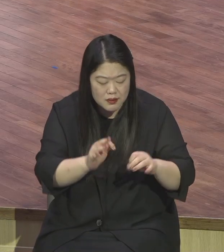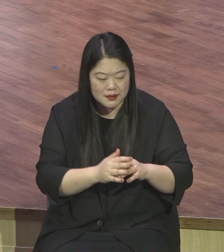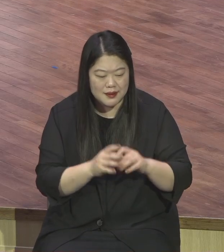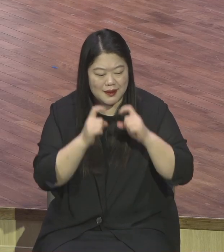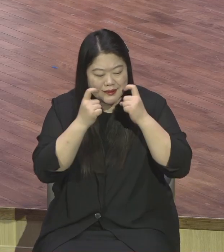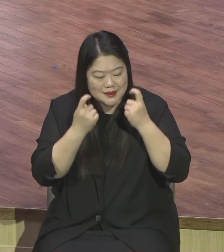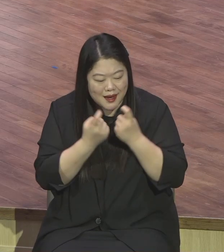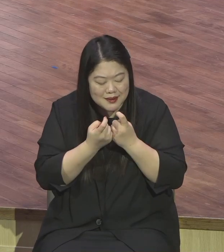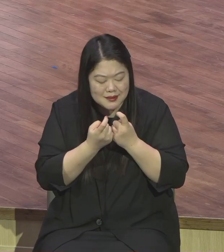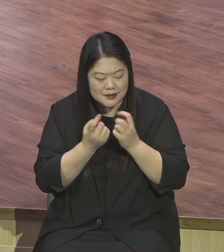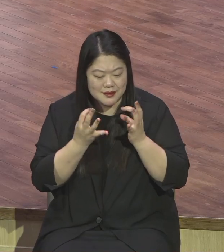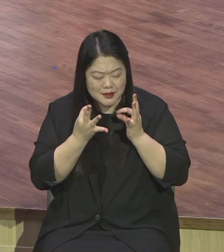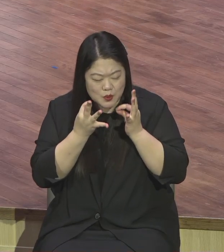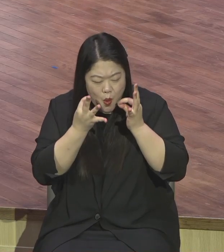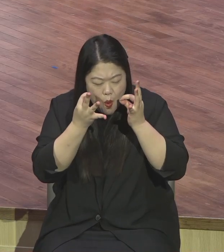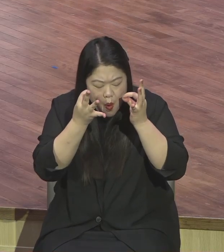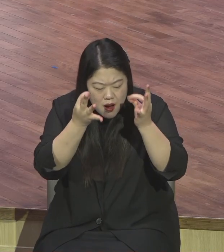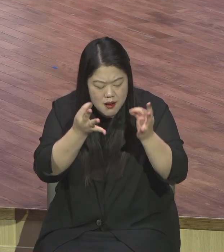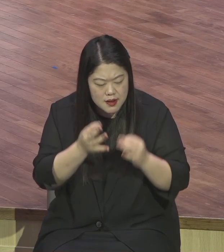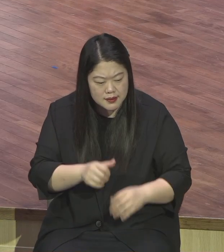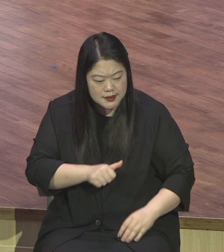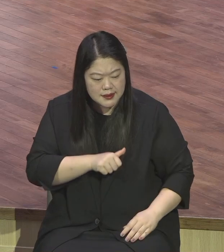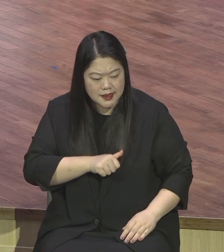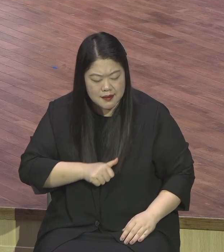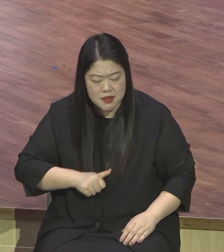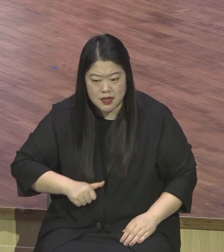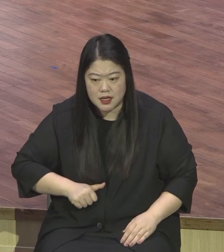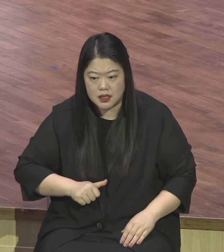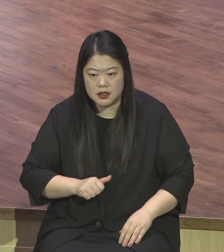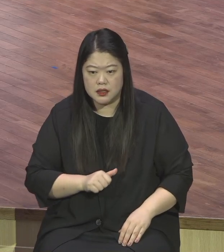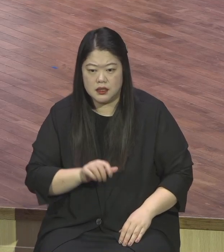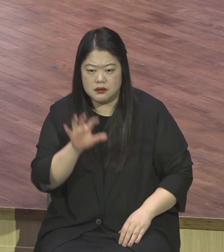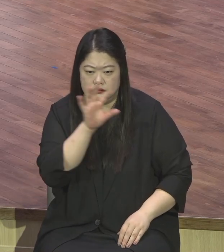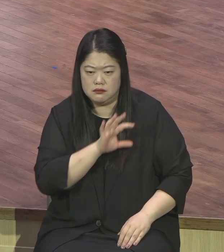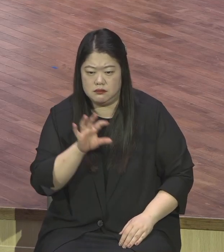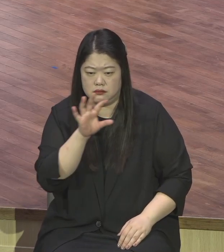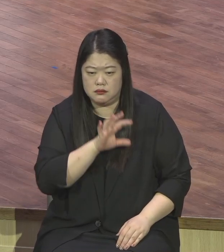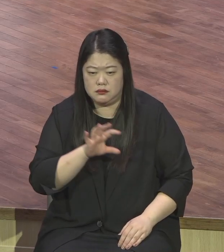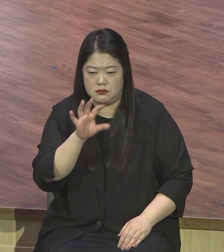추구해서 그냥 뭔가를 깨달아가는 건데 인간 노력으로.